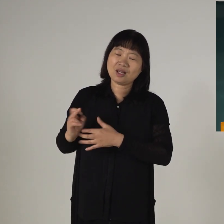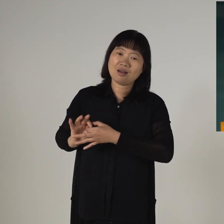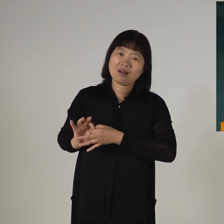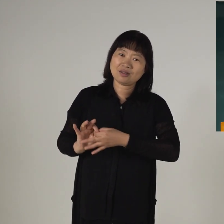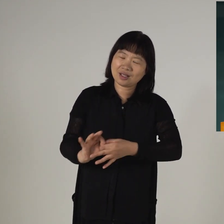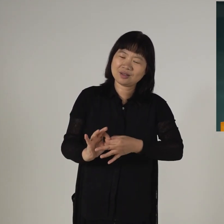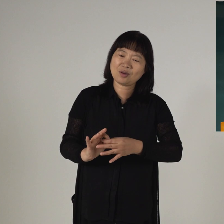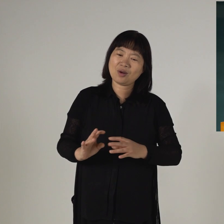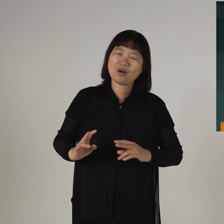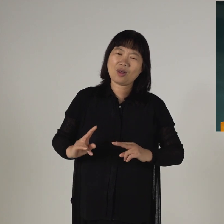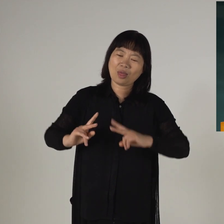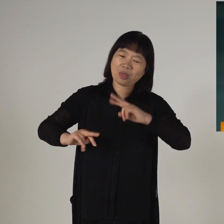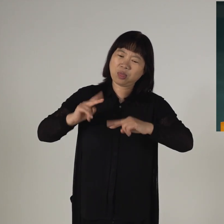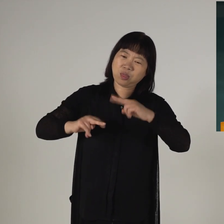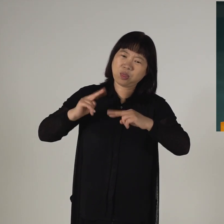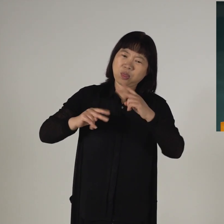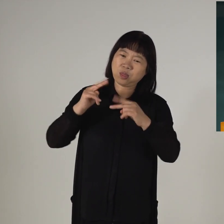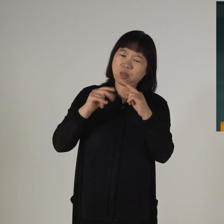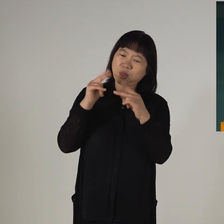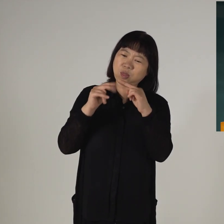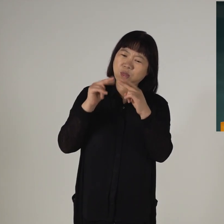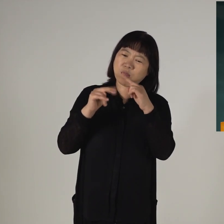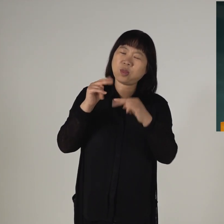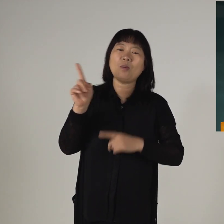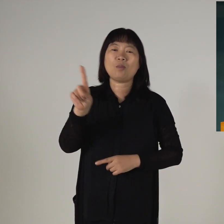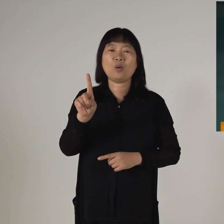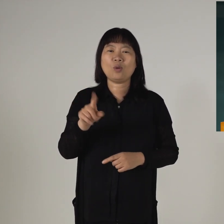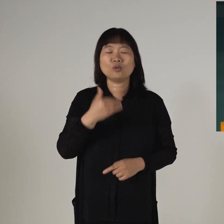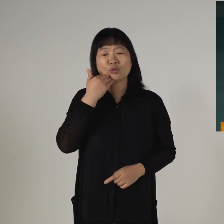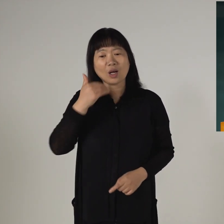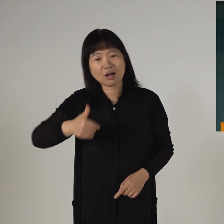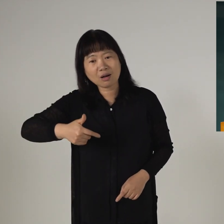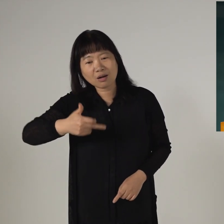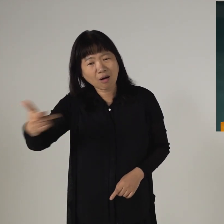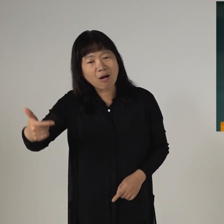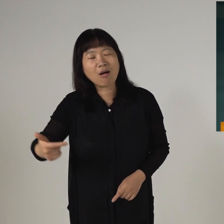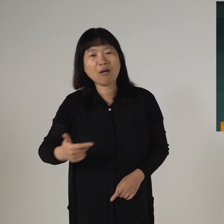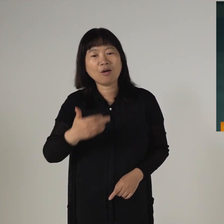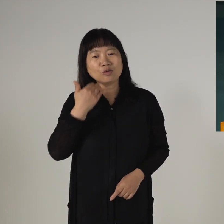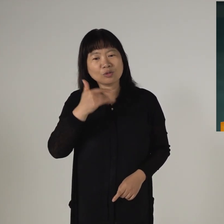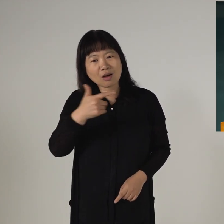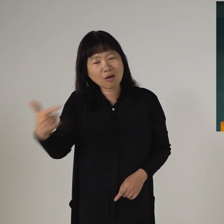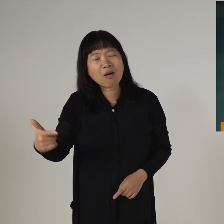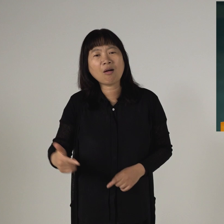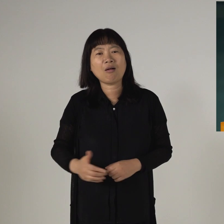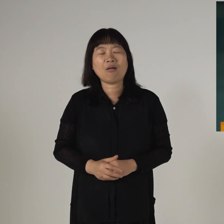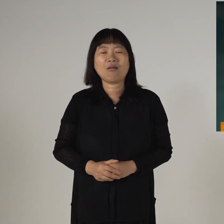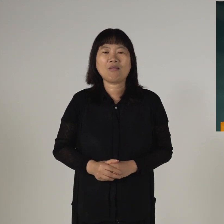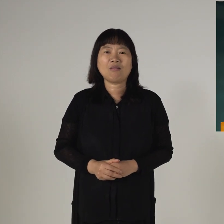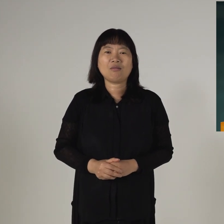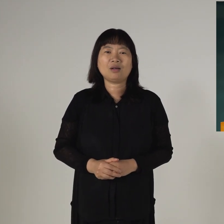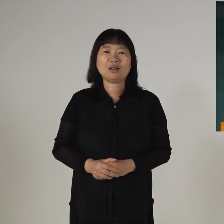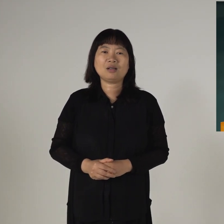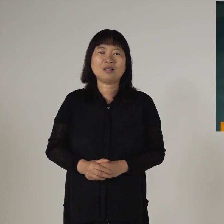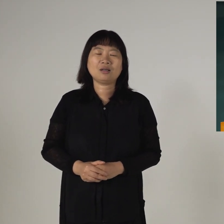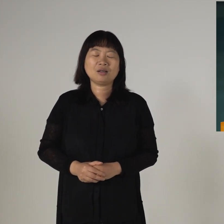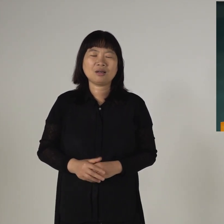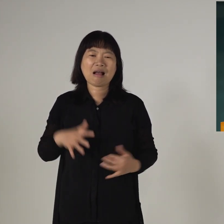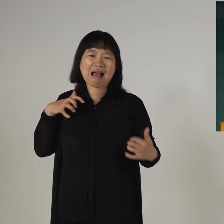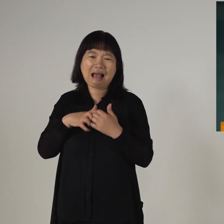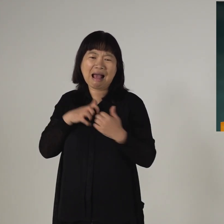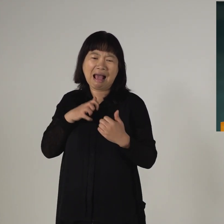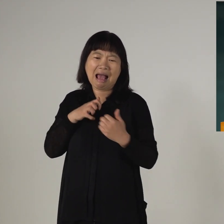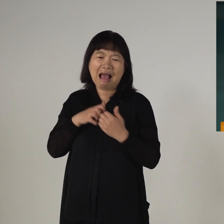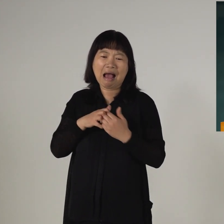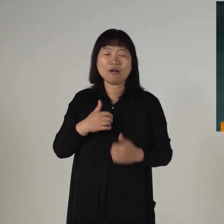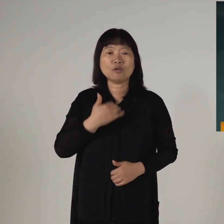계속 무슨 논쟁을 벌였습니까? 누가 크냐? 야, 이제 우리가 꿈꾸던